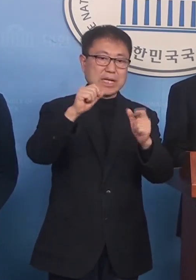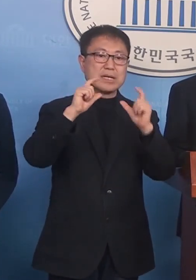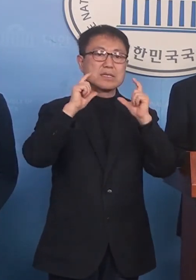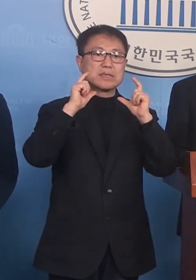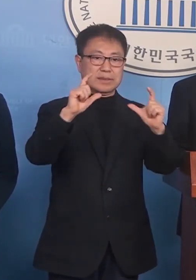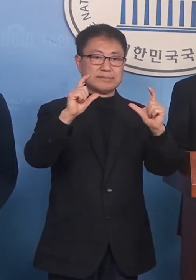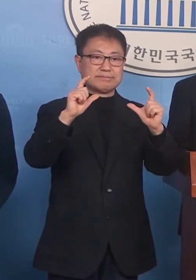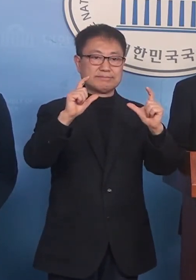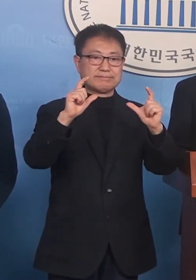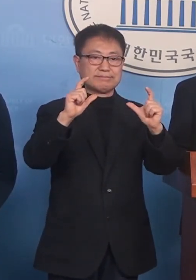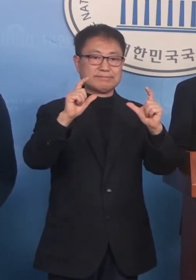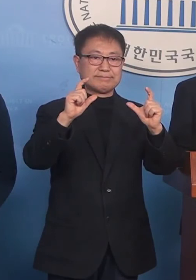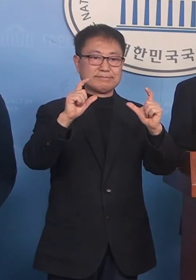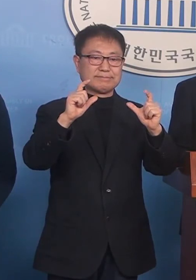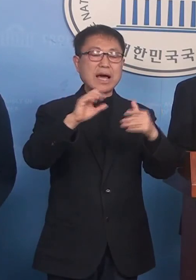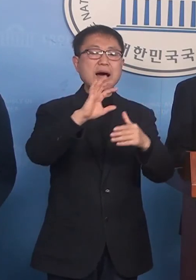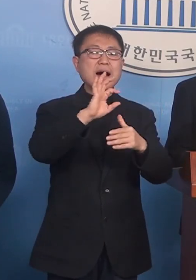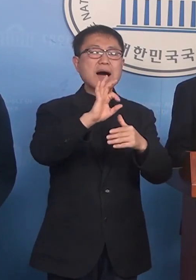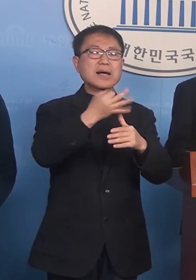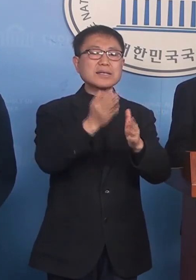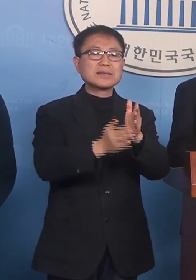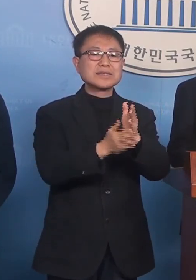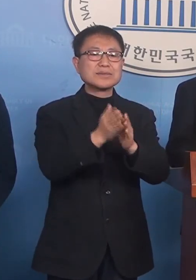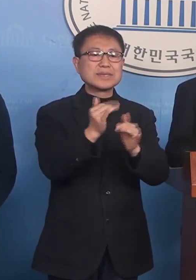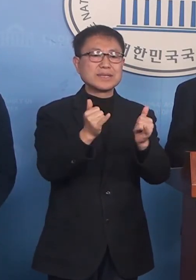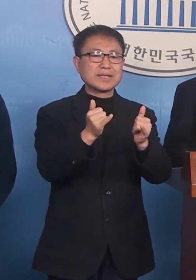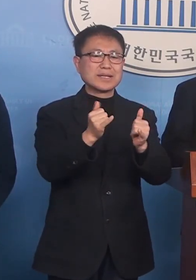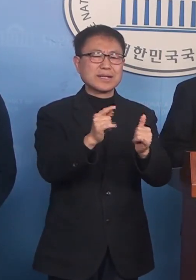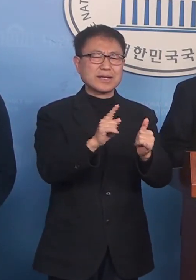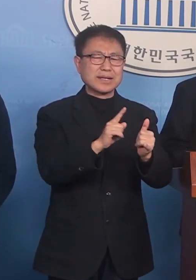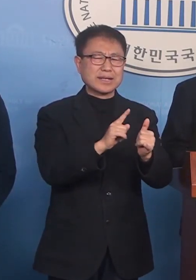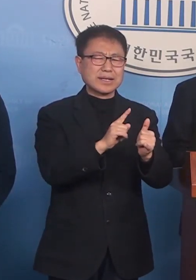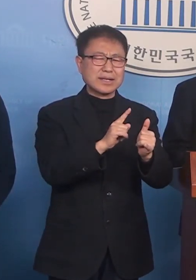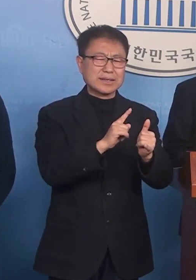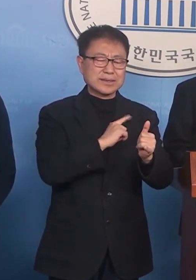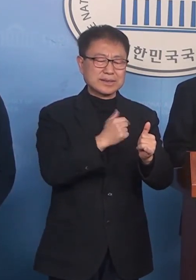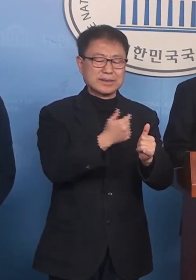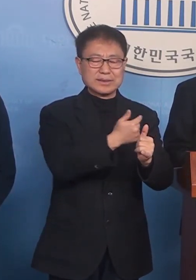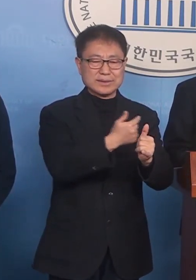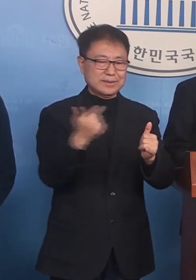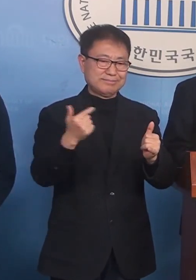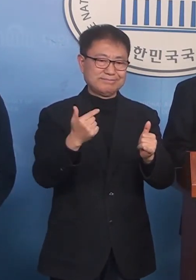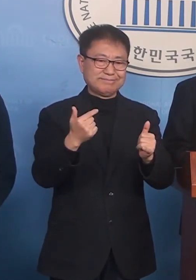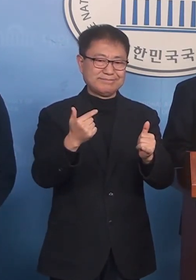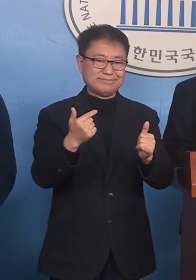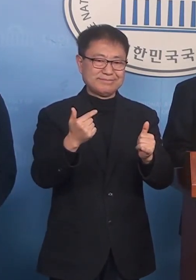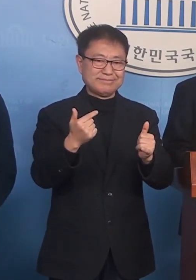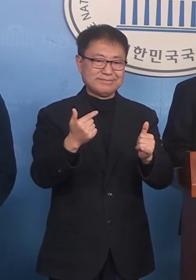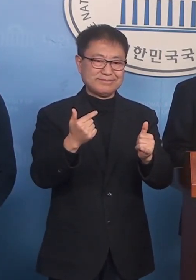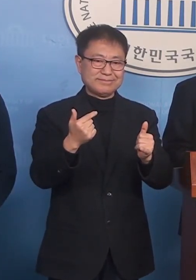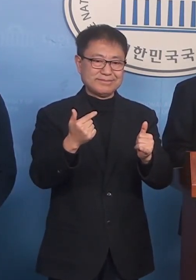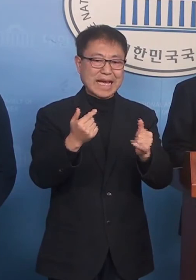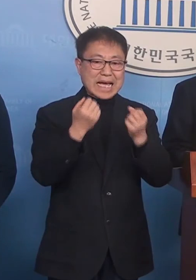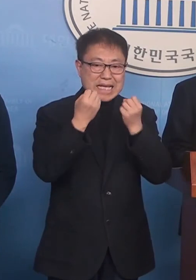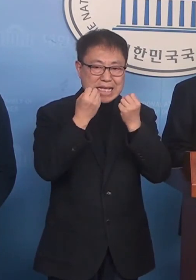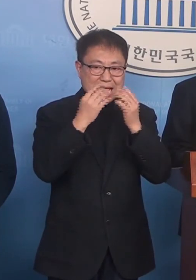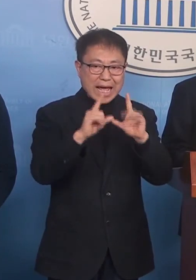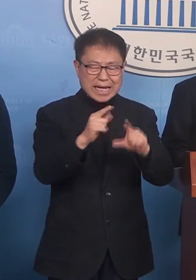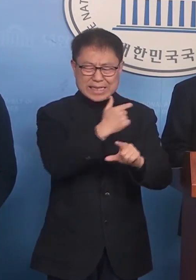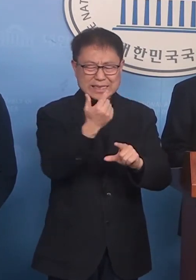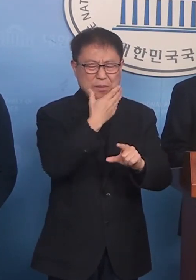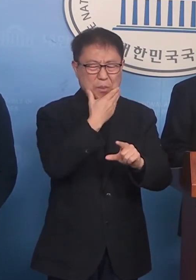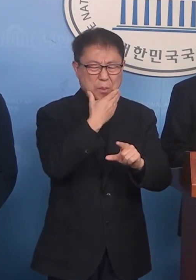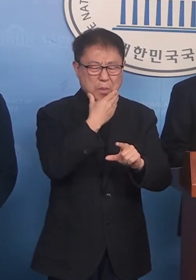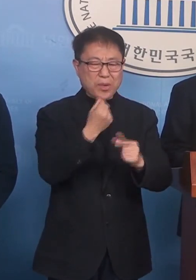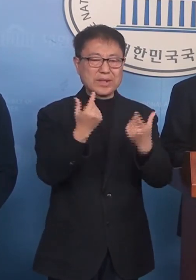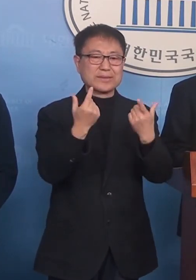선언은 안양 시민들에게 가장 큰 새해 큰 복이 되실 거라